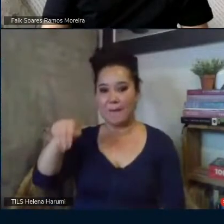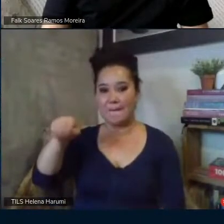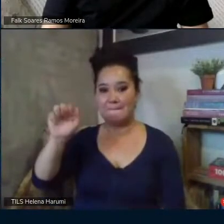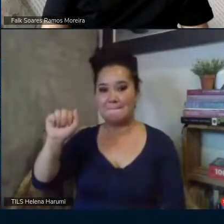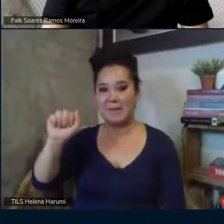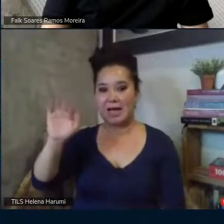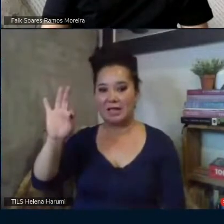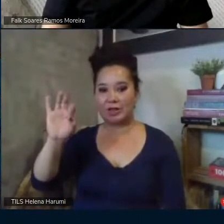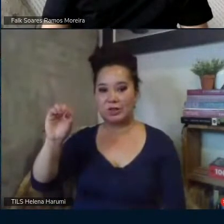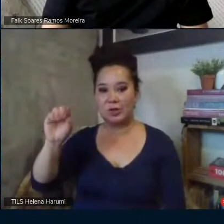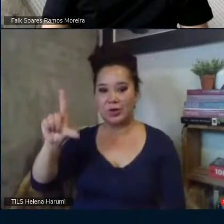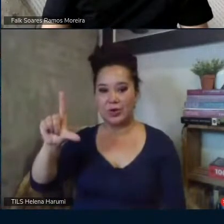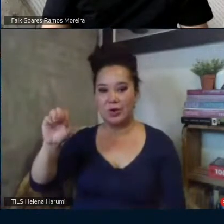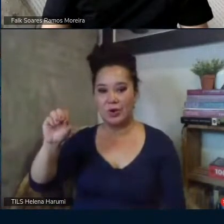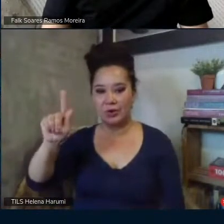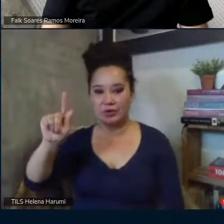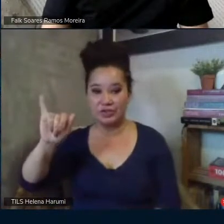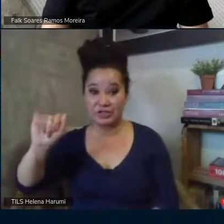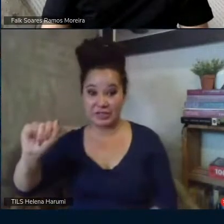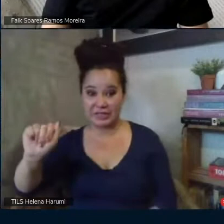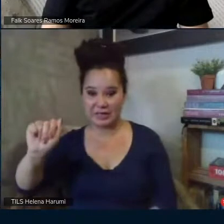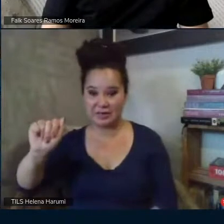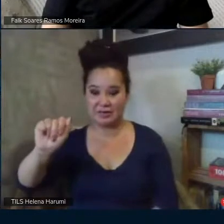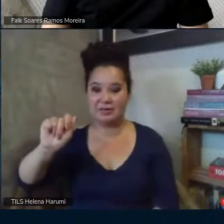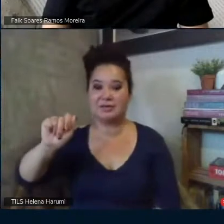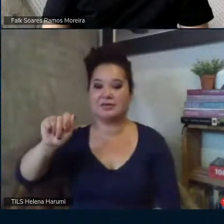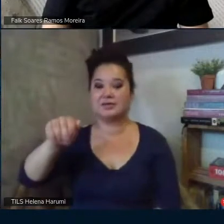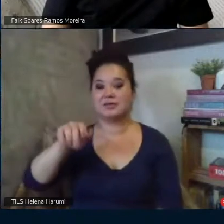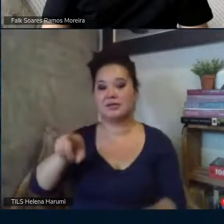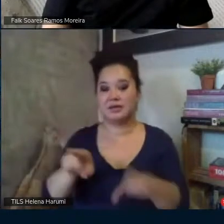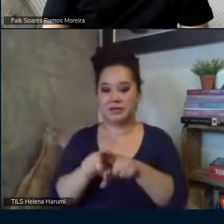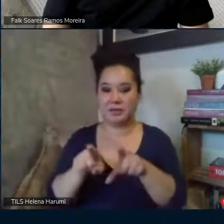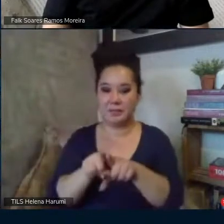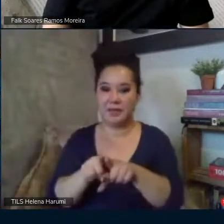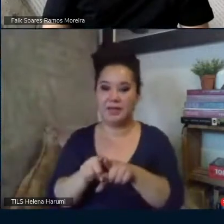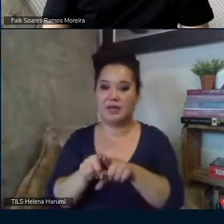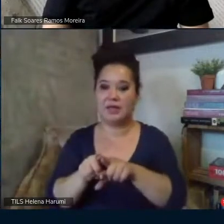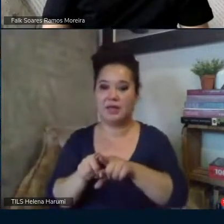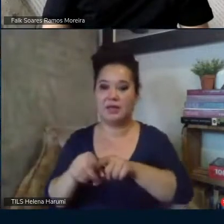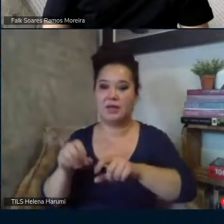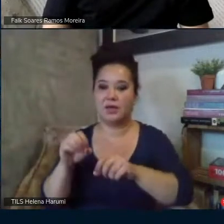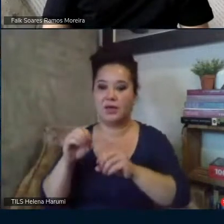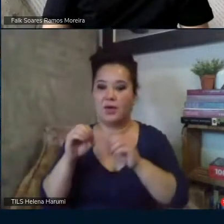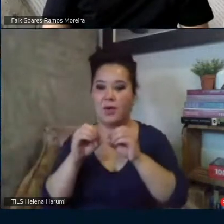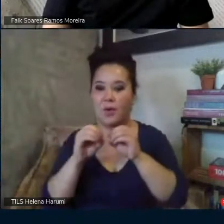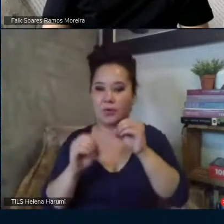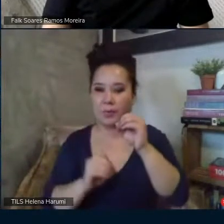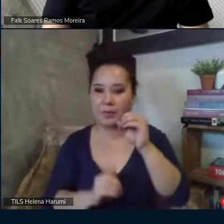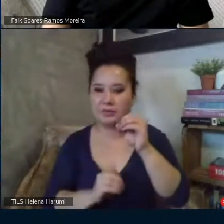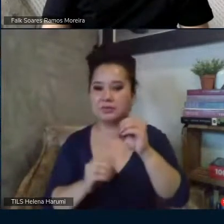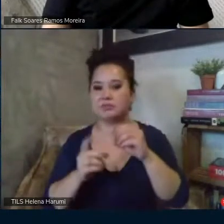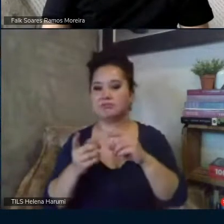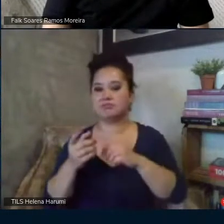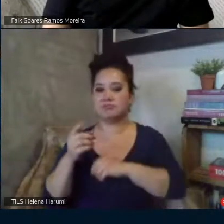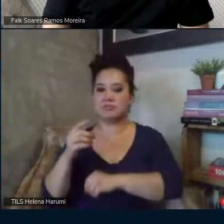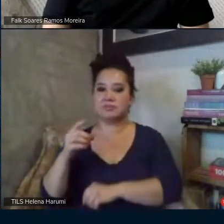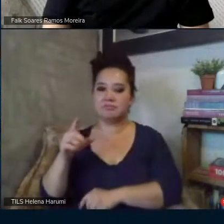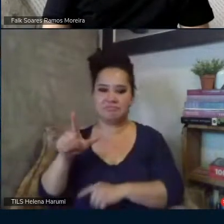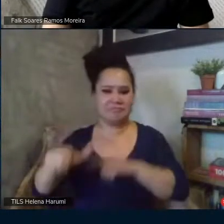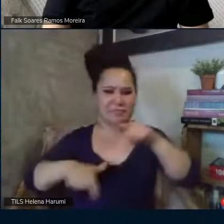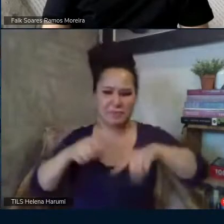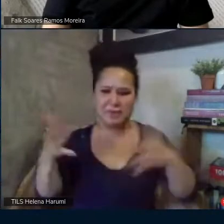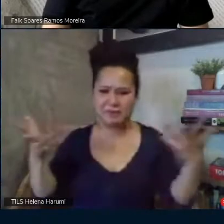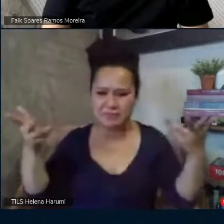era traumatologia e ortopedia, né? Isso, traumatologia e ortopedia. Foi o trabalho dela muito lindo no ano passado,